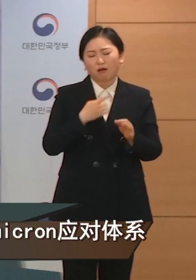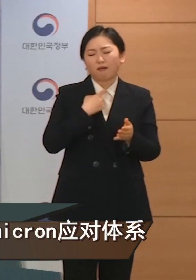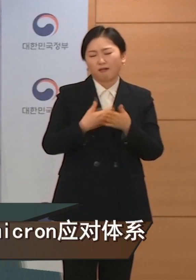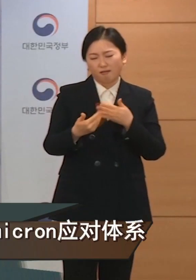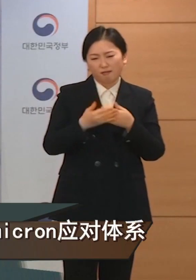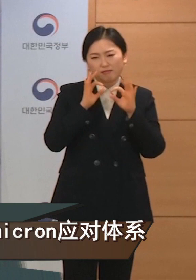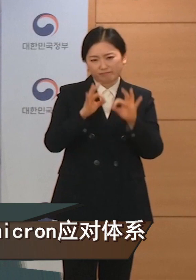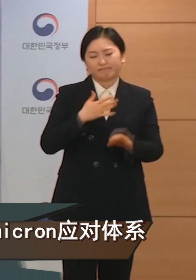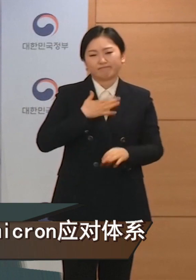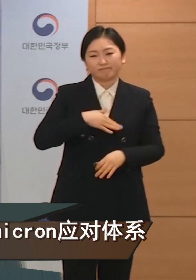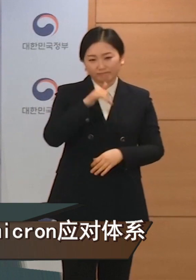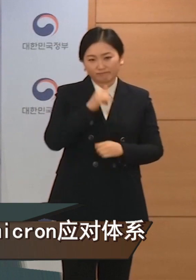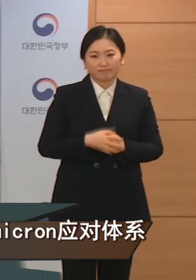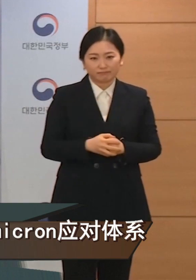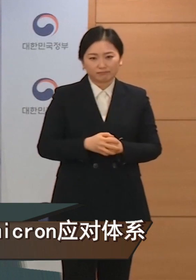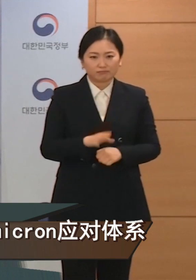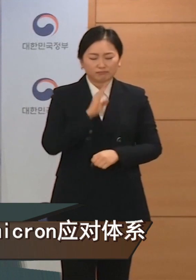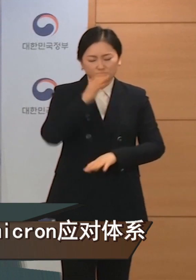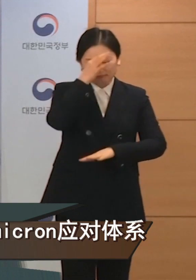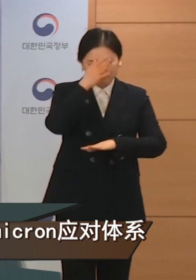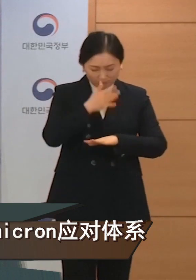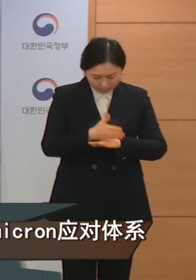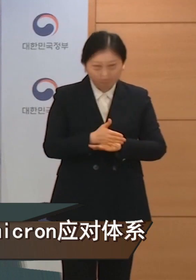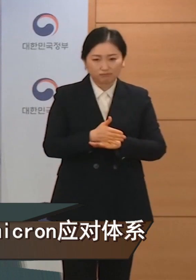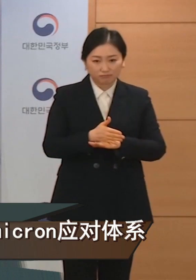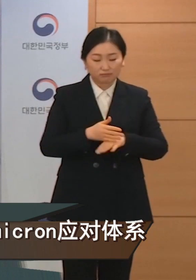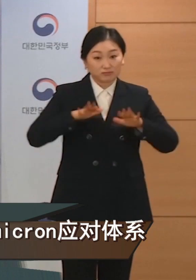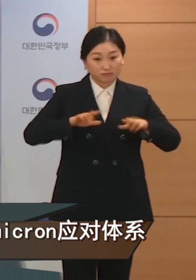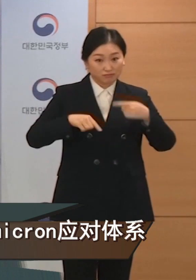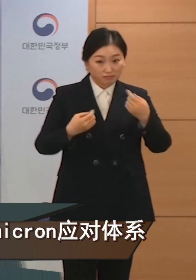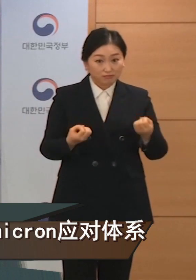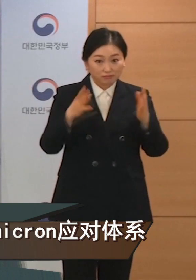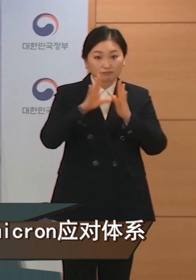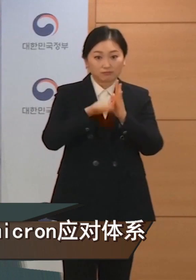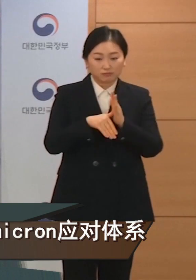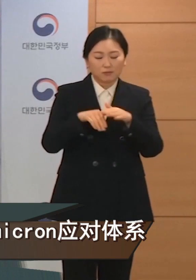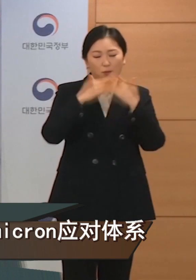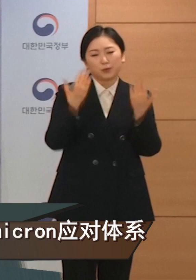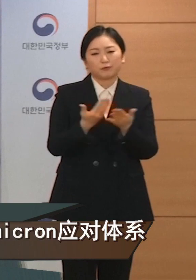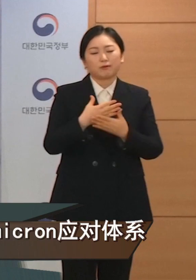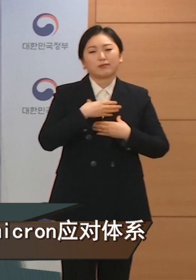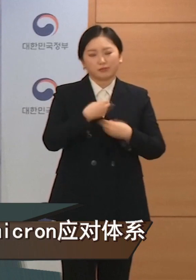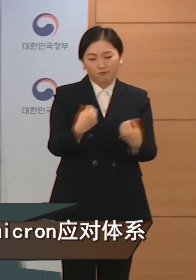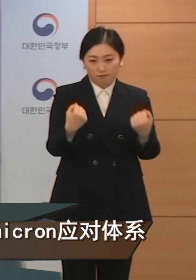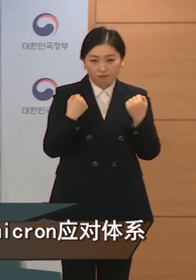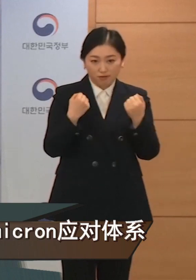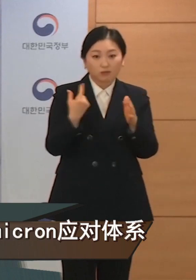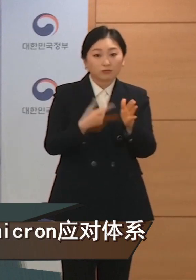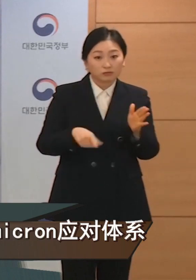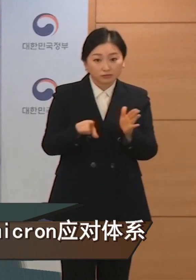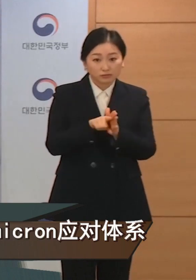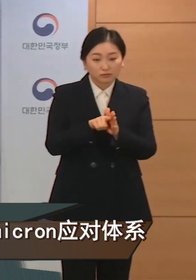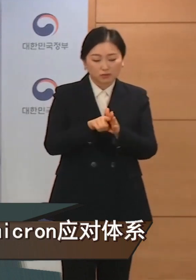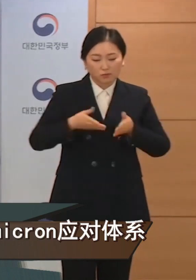市试行新的裁剪规定，限定60岁以上的人士、密切接触者等等高危险族群接